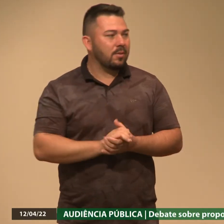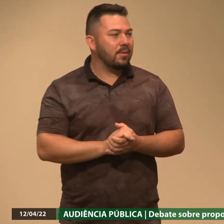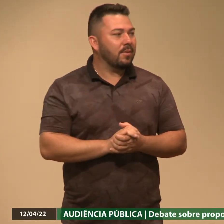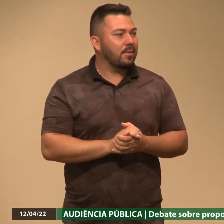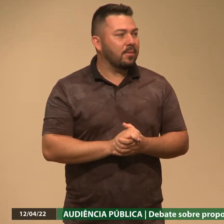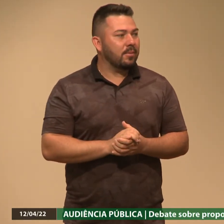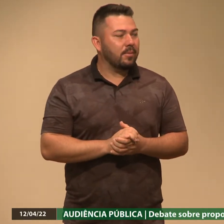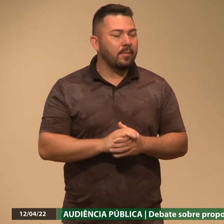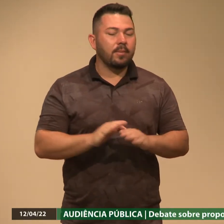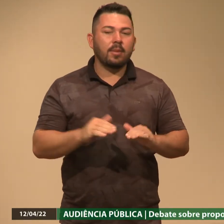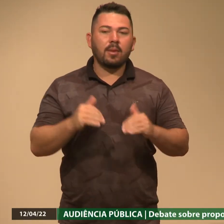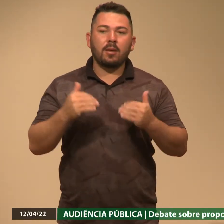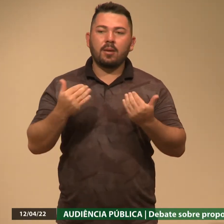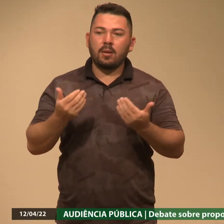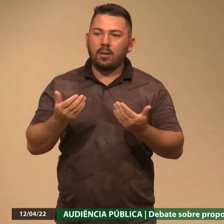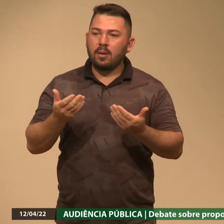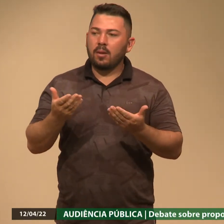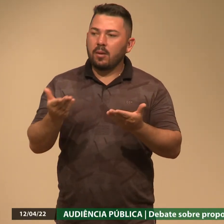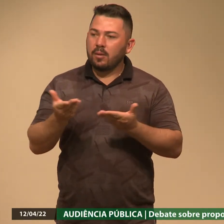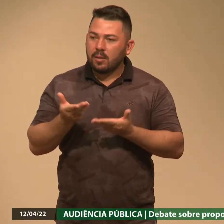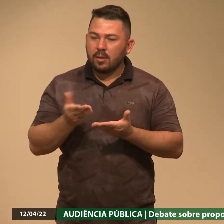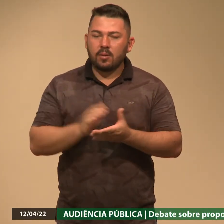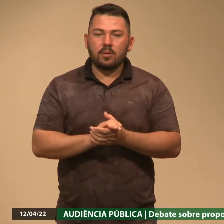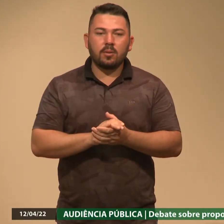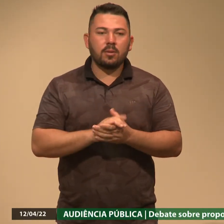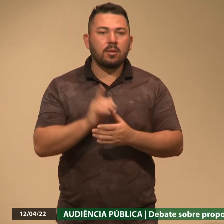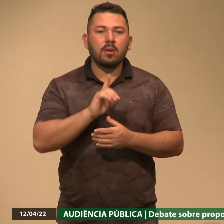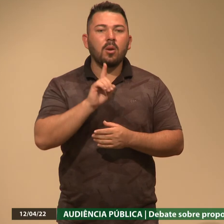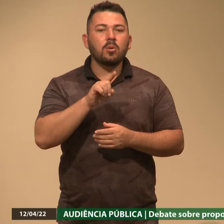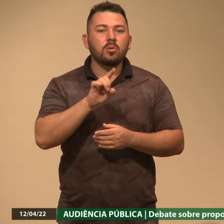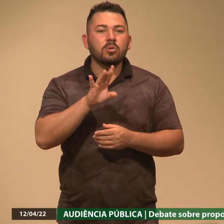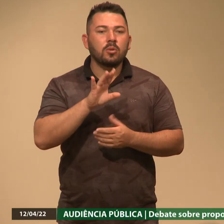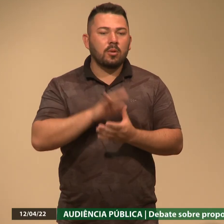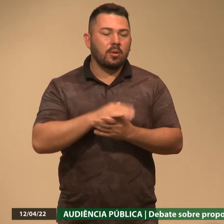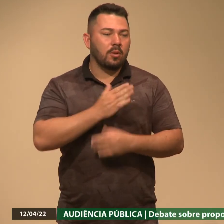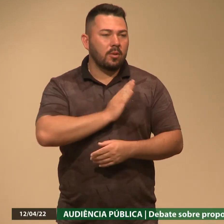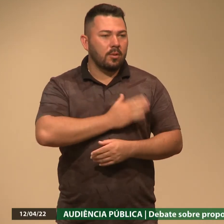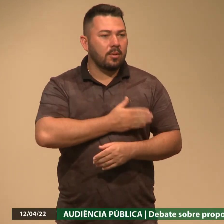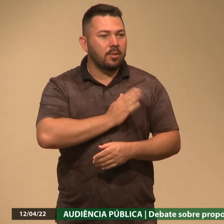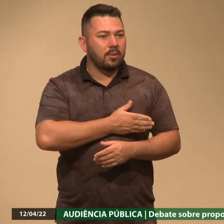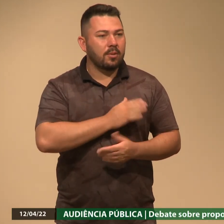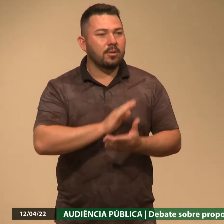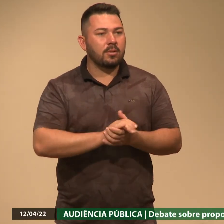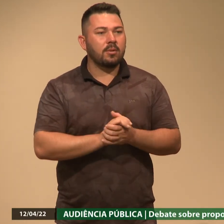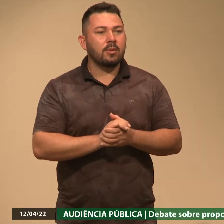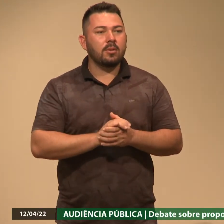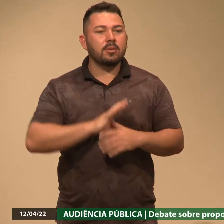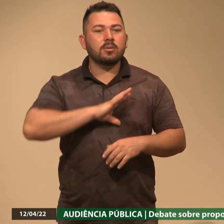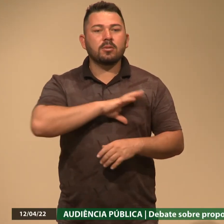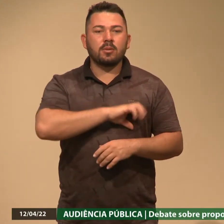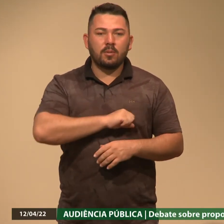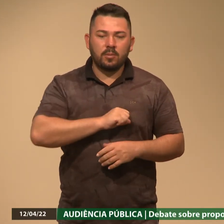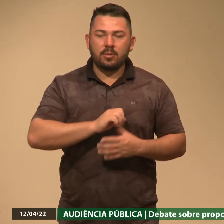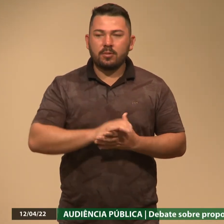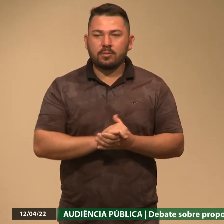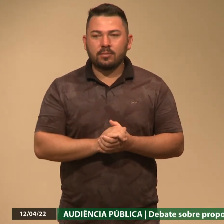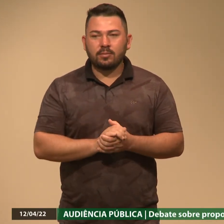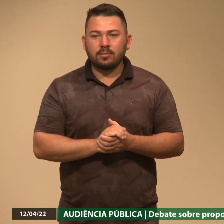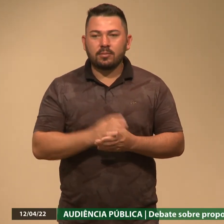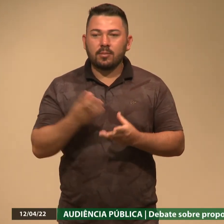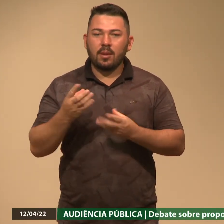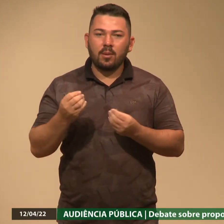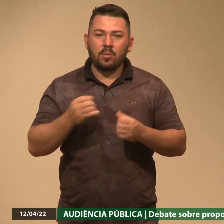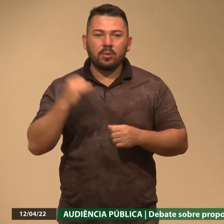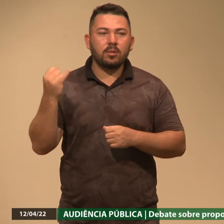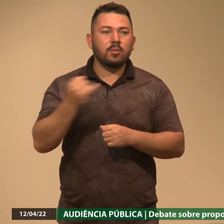da Silva então eu trago à não só no nome mas no coração e na minha pele também esse amor e eu acho